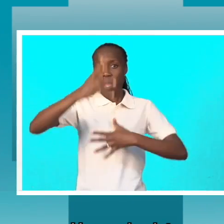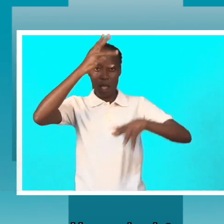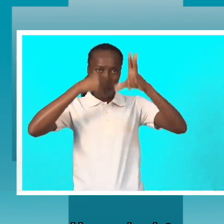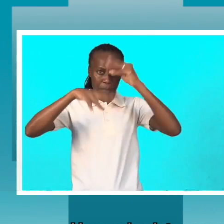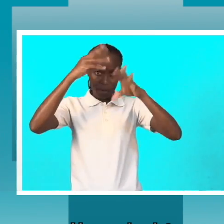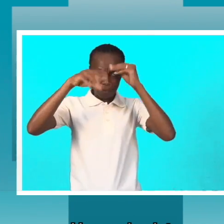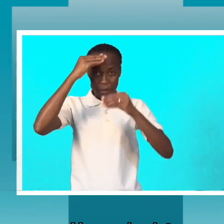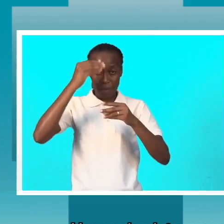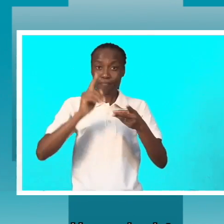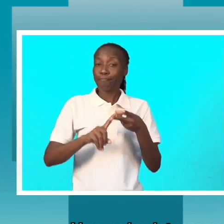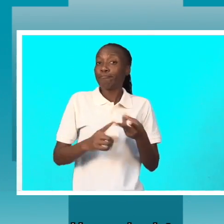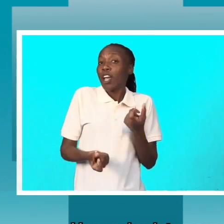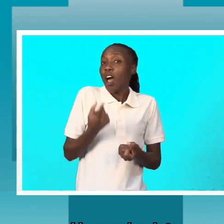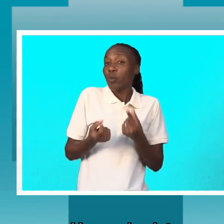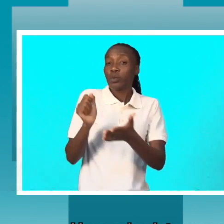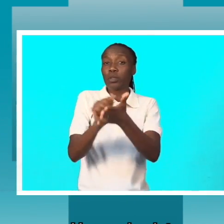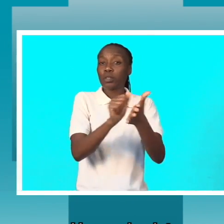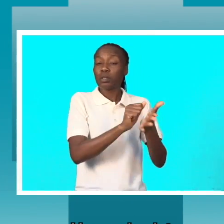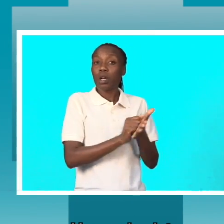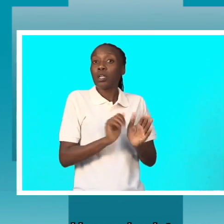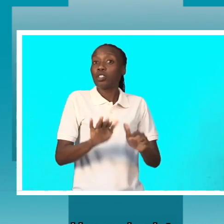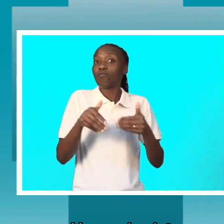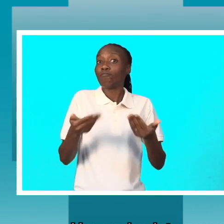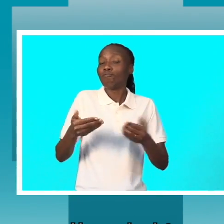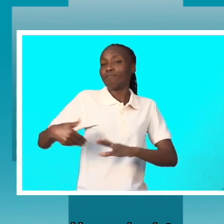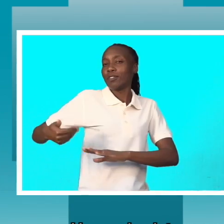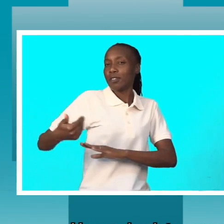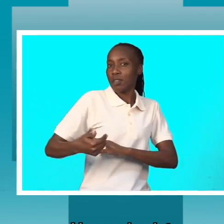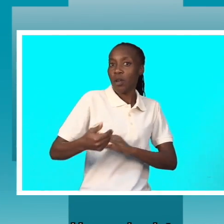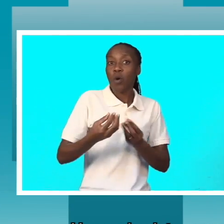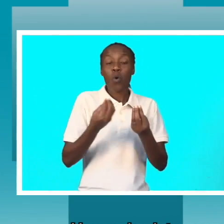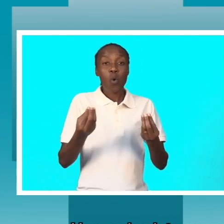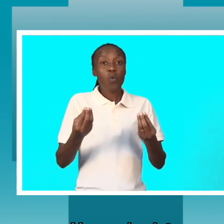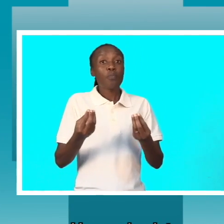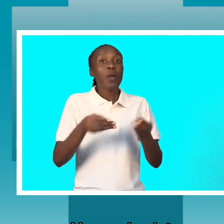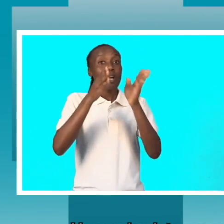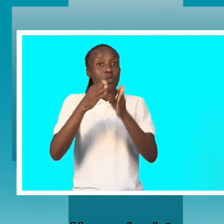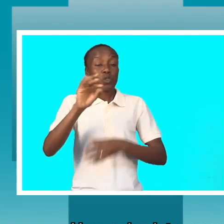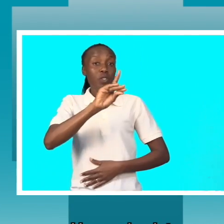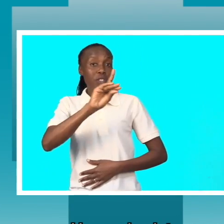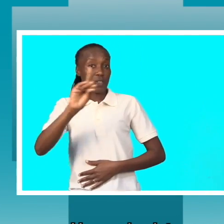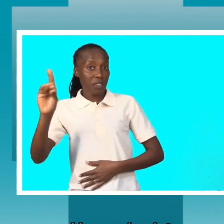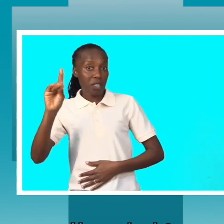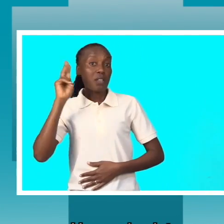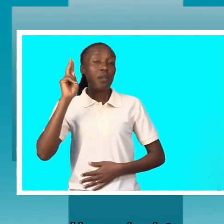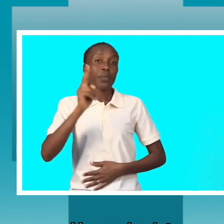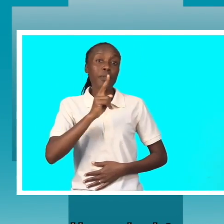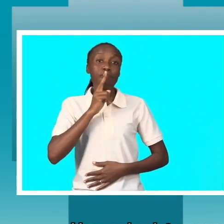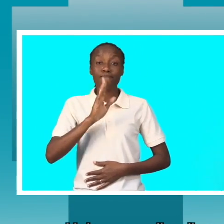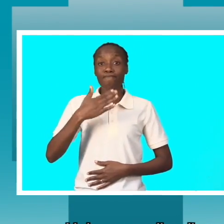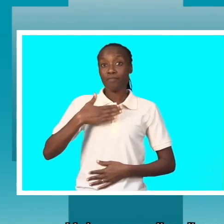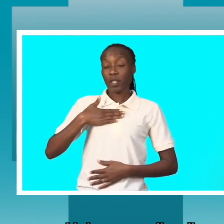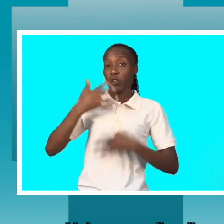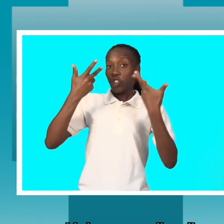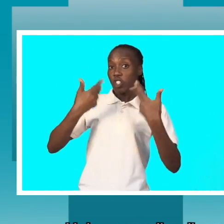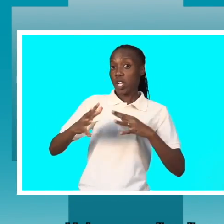já aprenderam alguns sinais do cotidiano com as pessoas com deficiência auditiva.